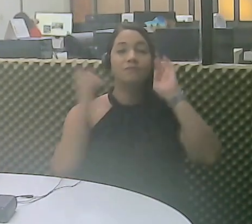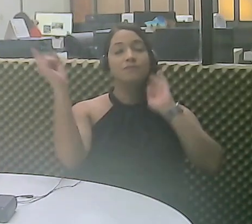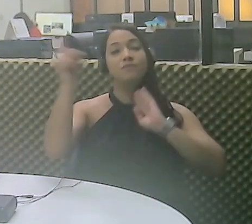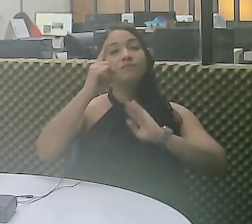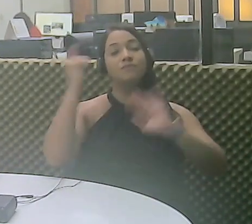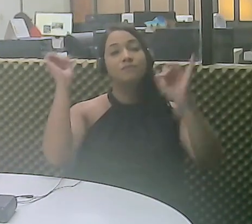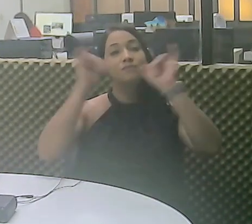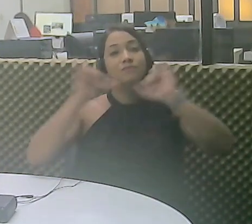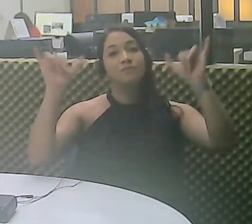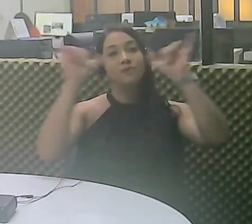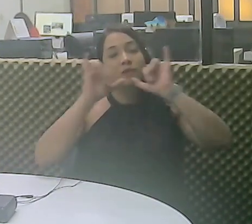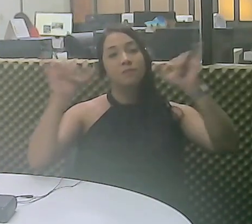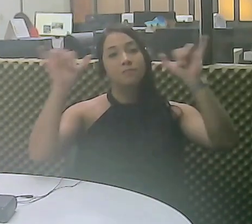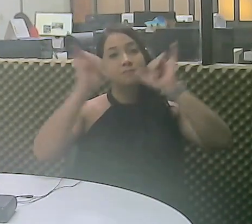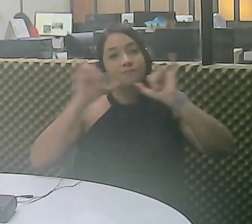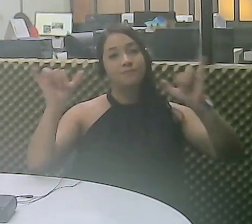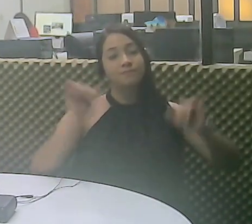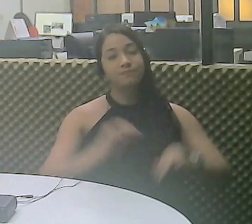Giro de